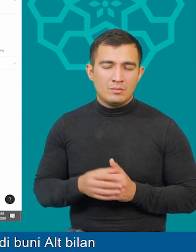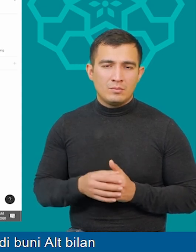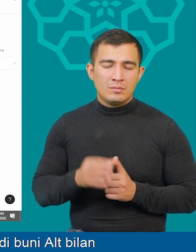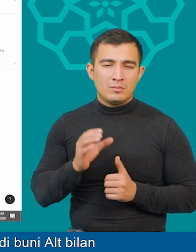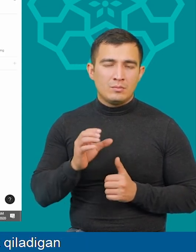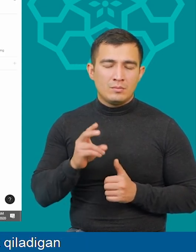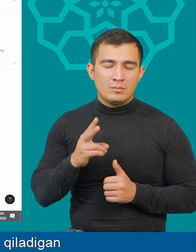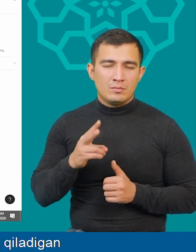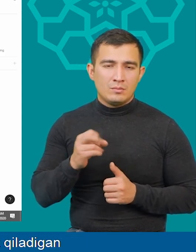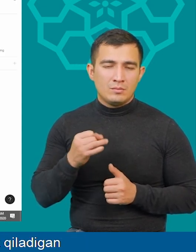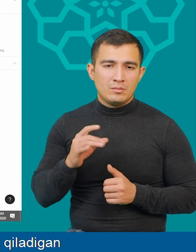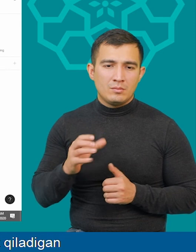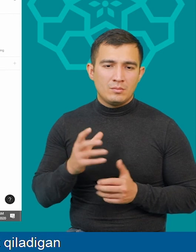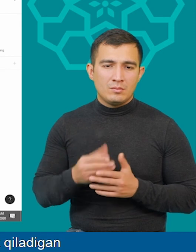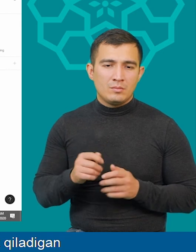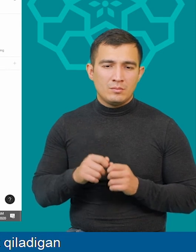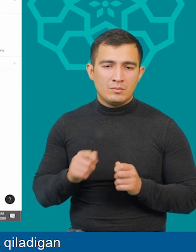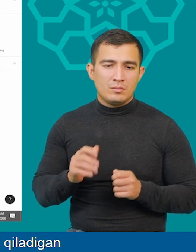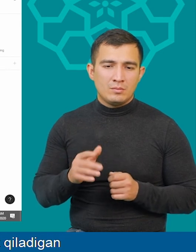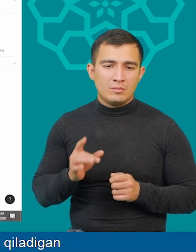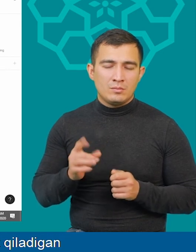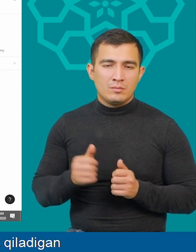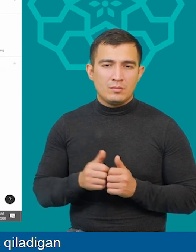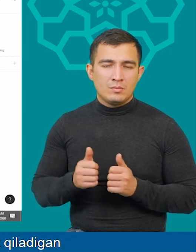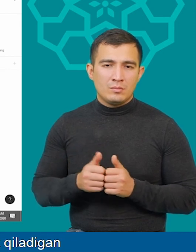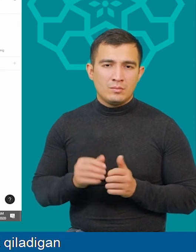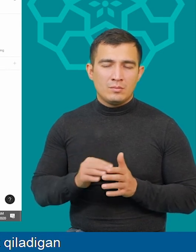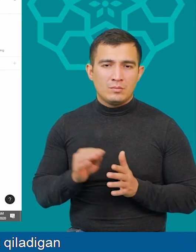slice paydo bo'ladi. Mana endi buni alt bilan bu yoqqa surib olamiz.